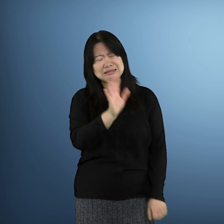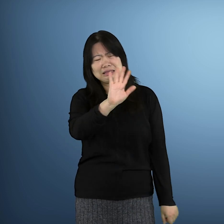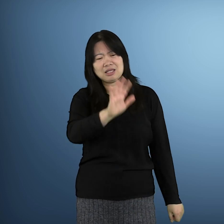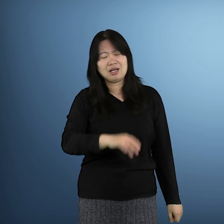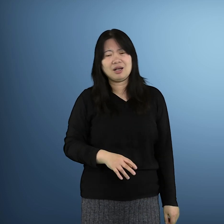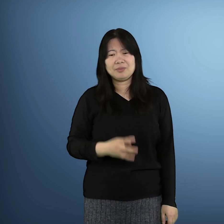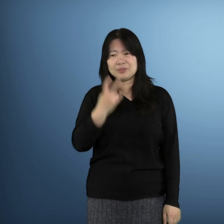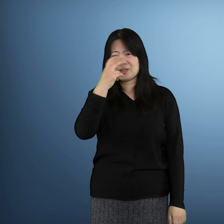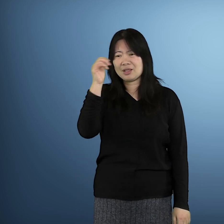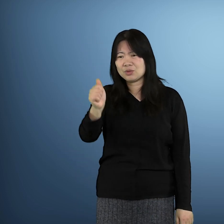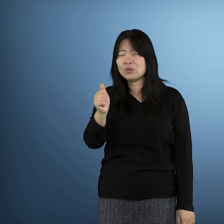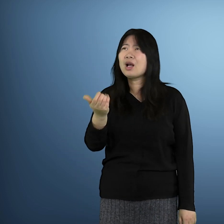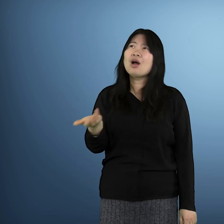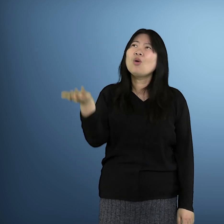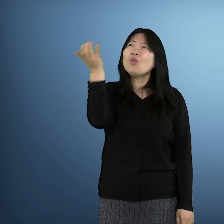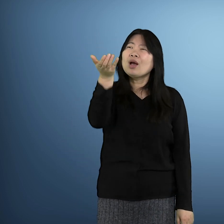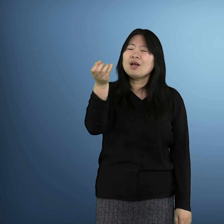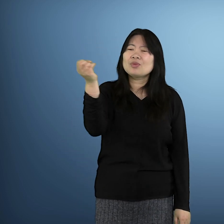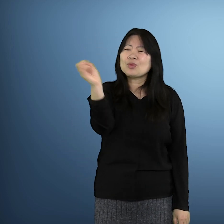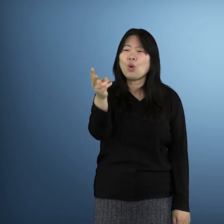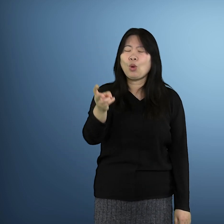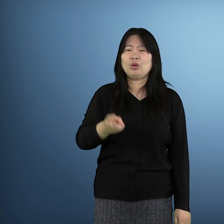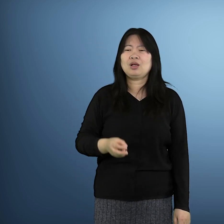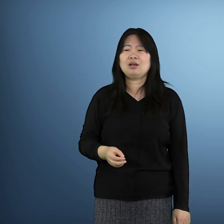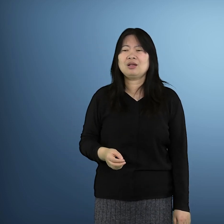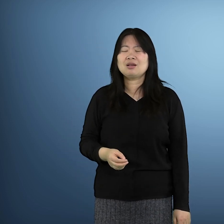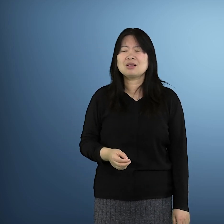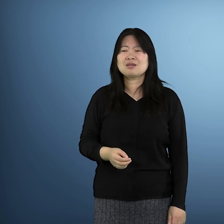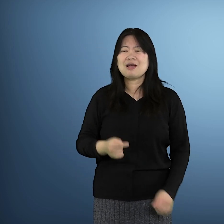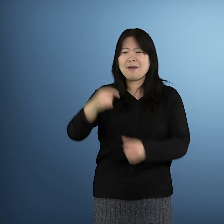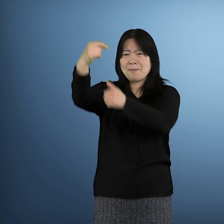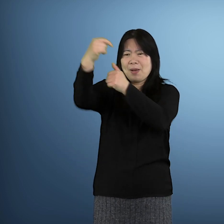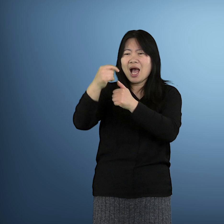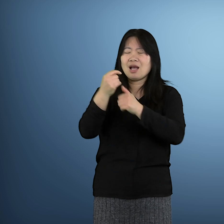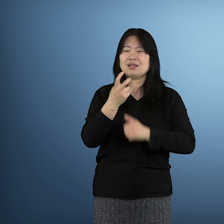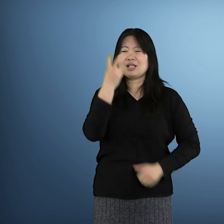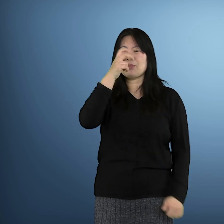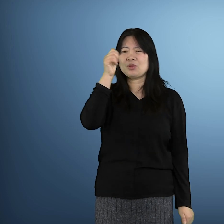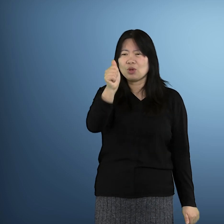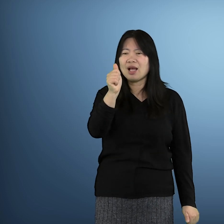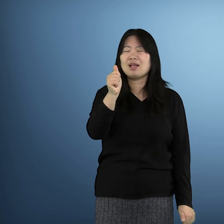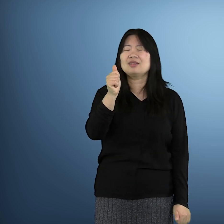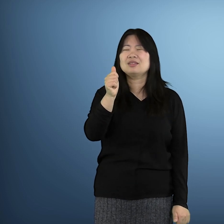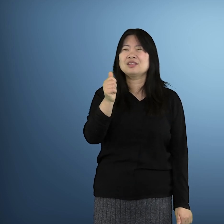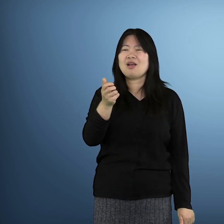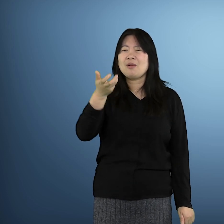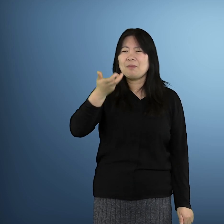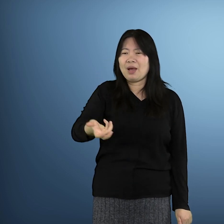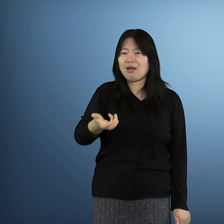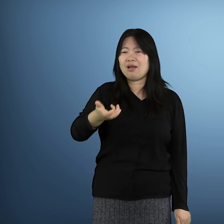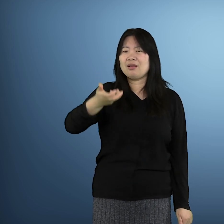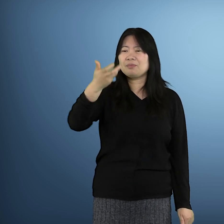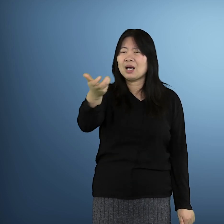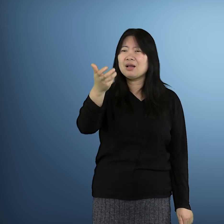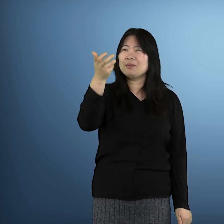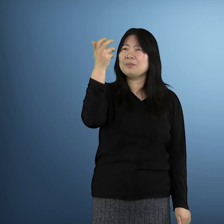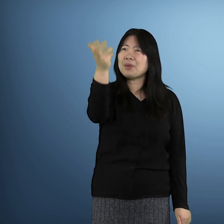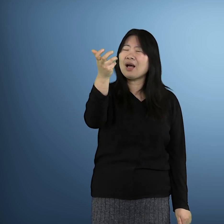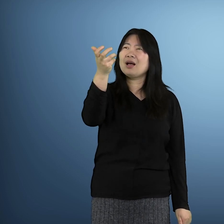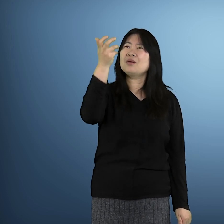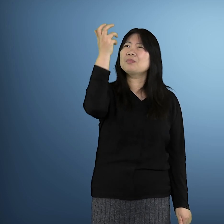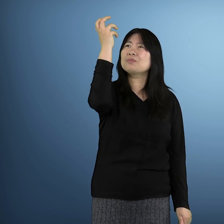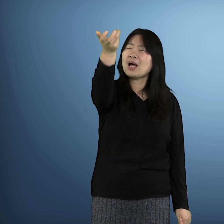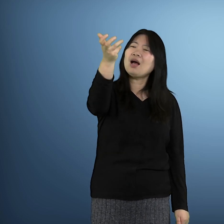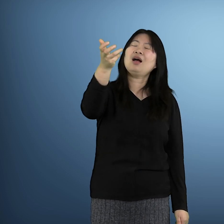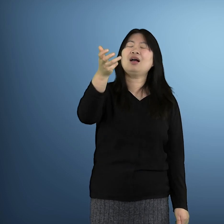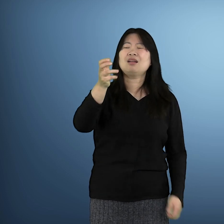그 감독관 위에 또 할당을 요구받은 감독관이 또 있기 때문에, 그리고 그